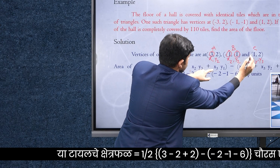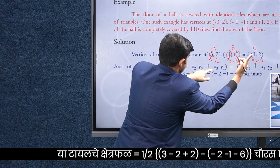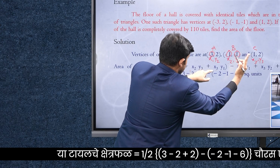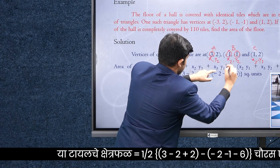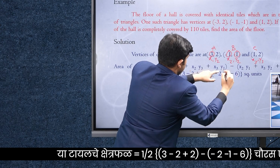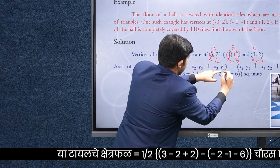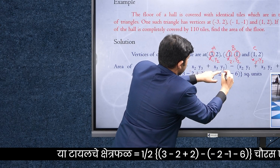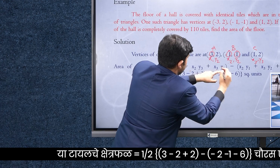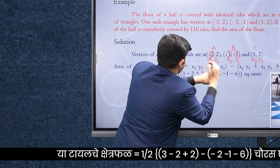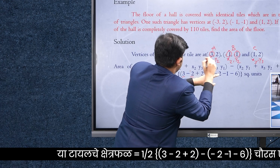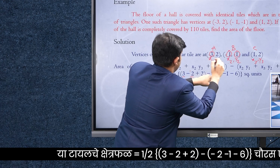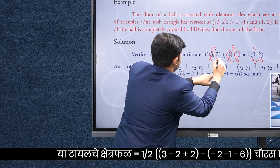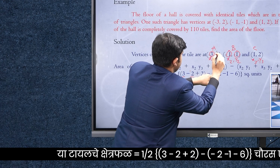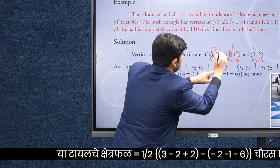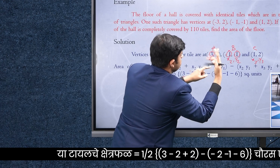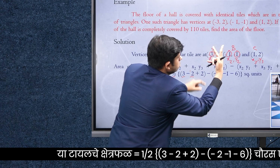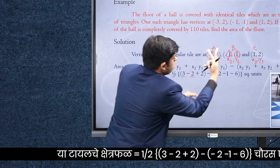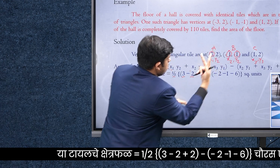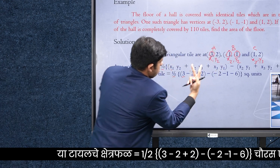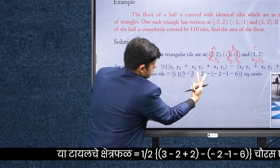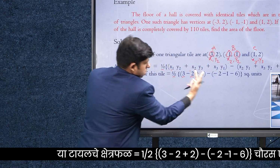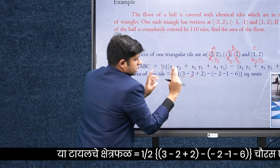6 चौरस 1